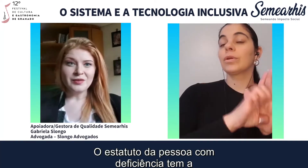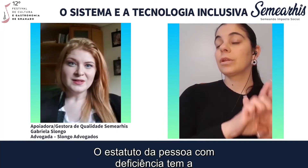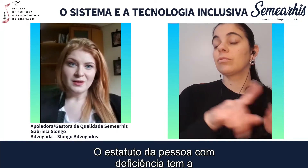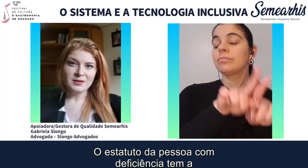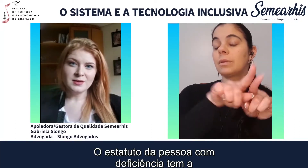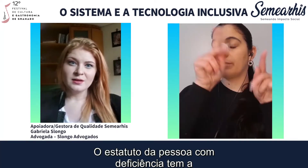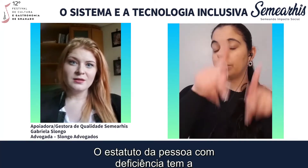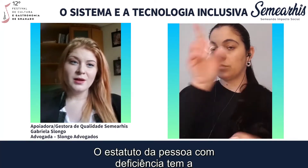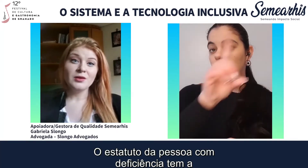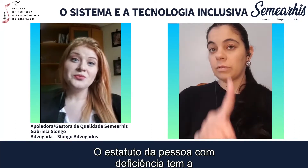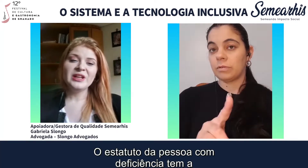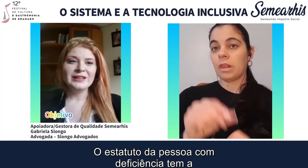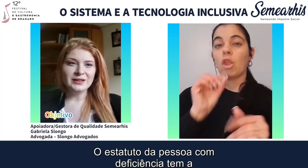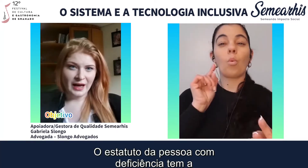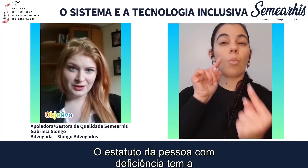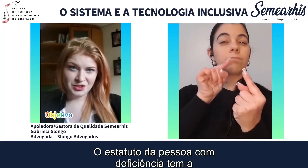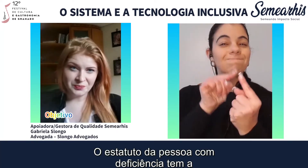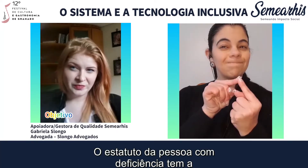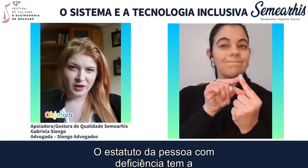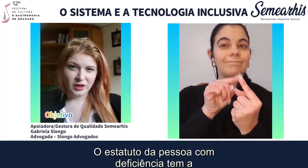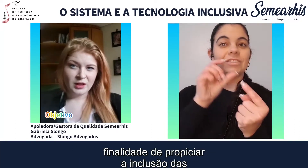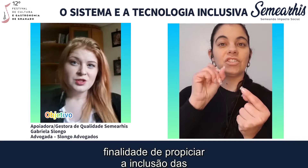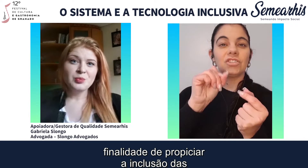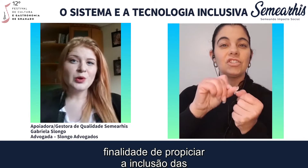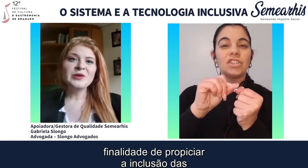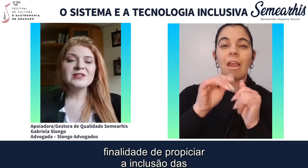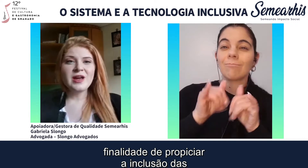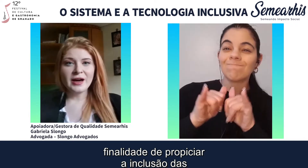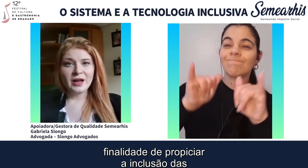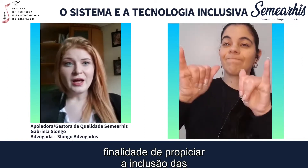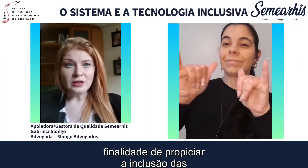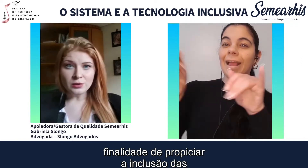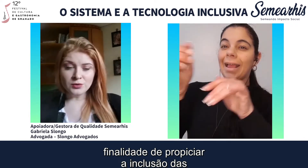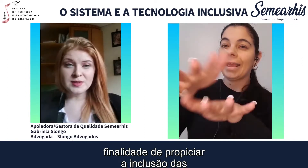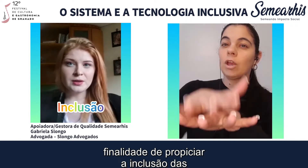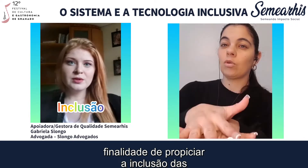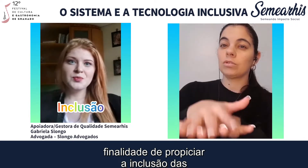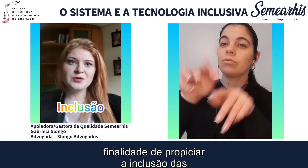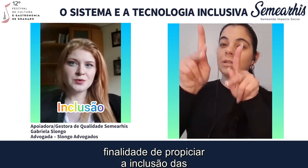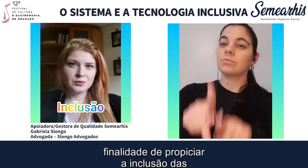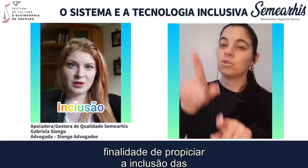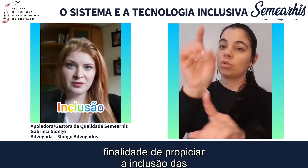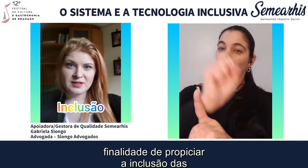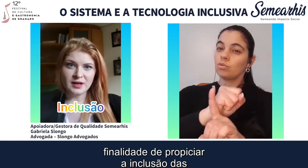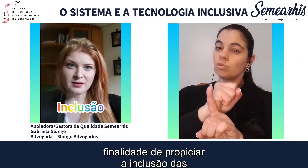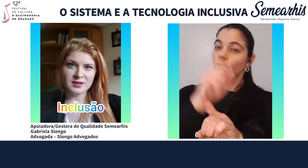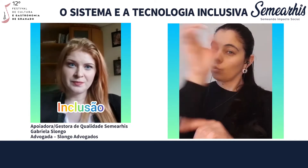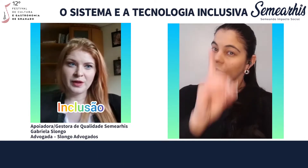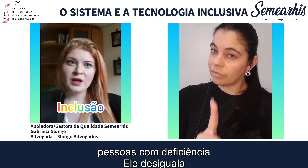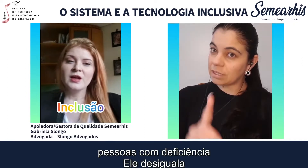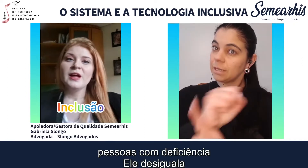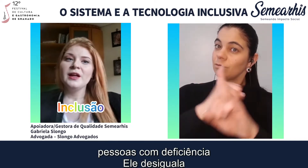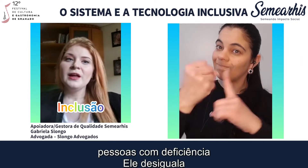com Deficiência tem a finalidade de propiciar a inclusão das pessoas com